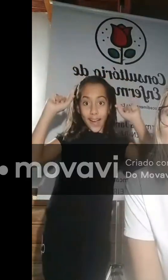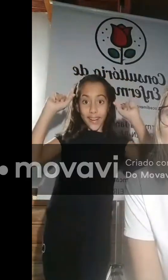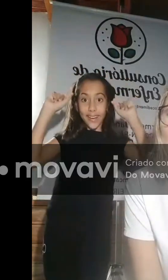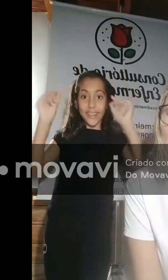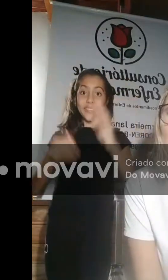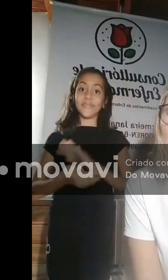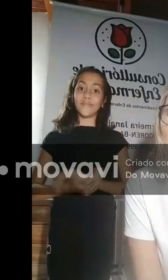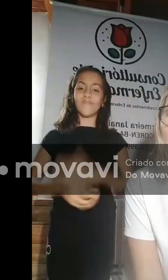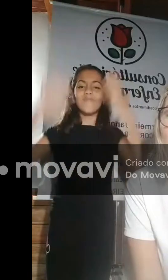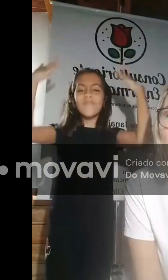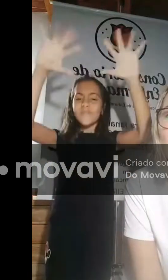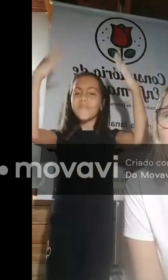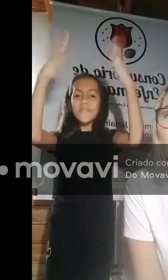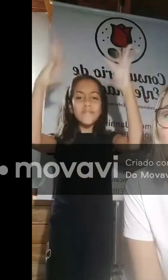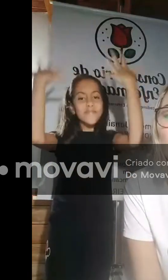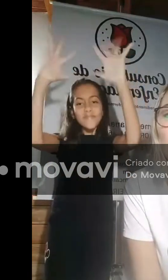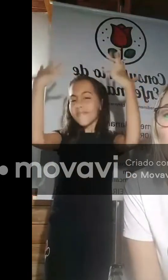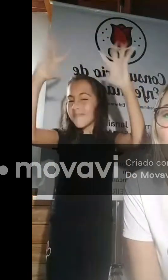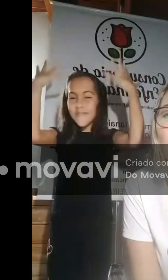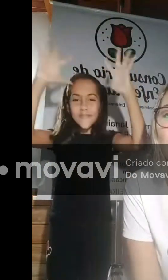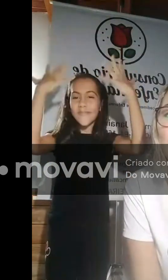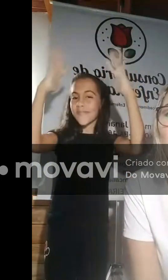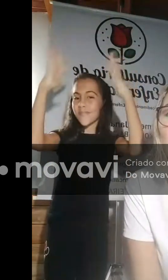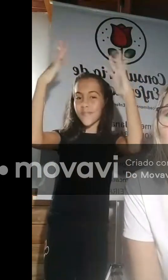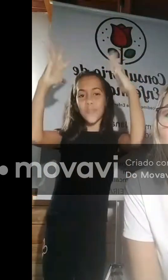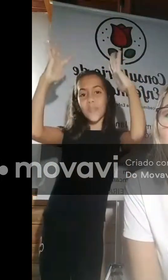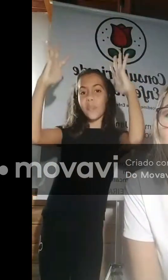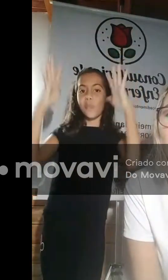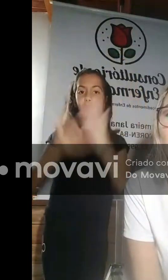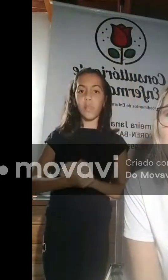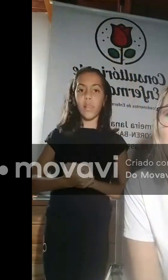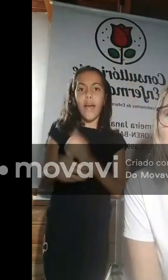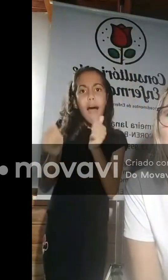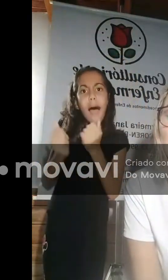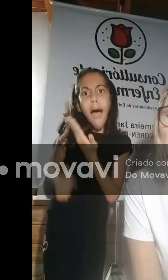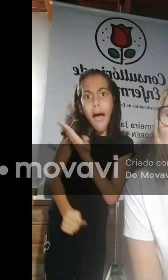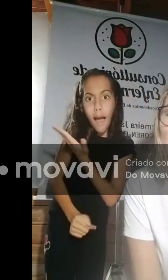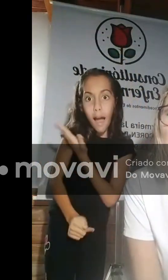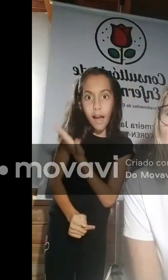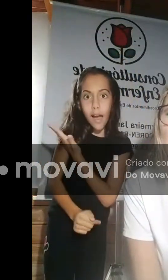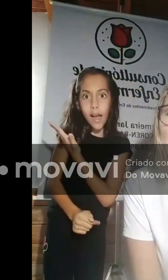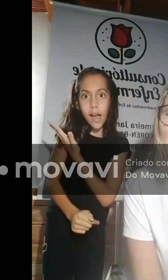de parabenizar os meus colegas enfermeiros.